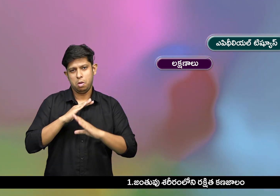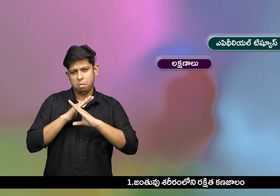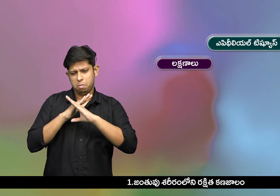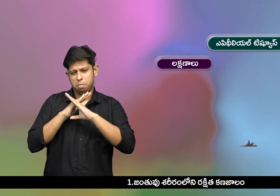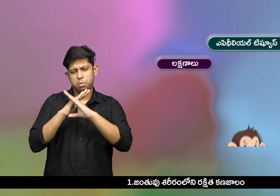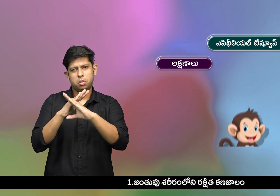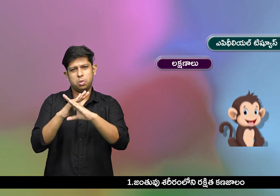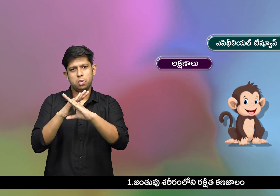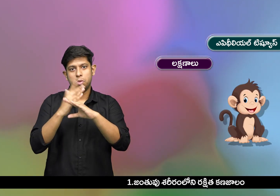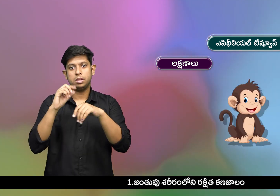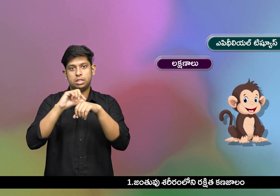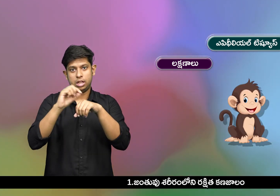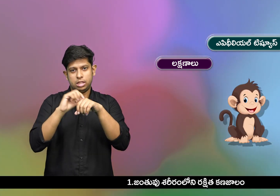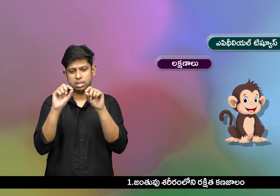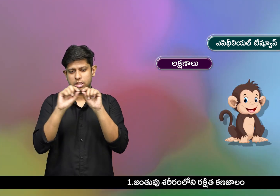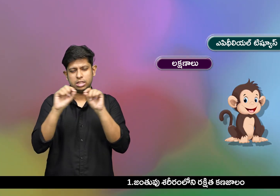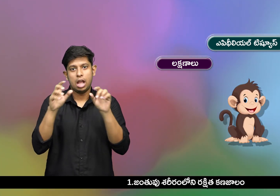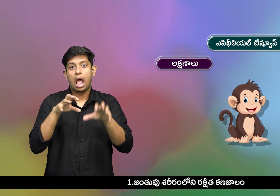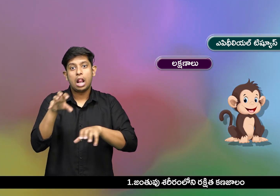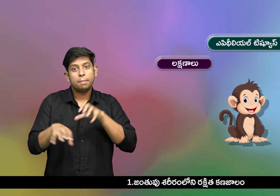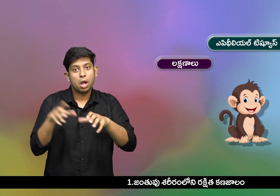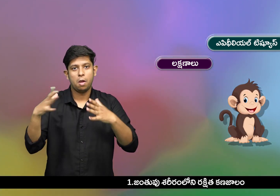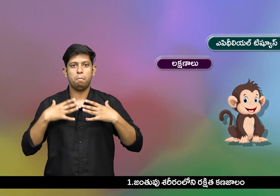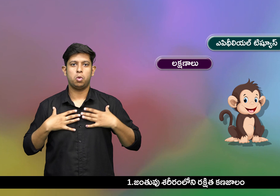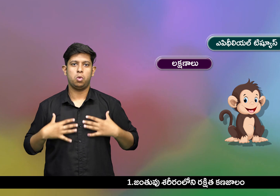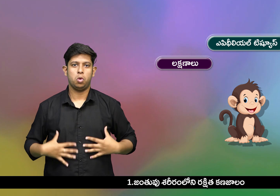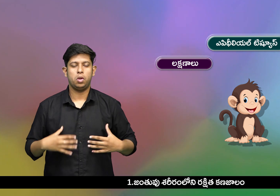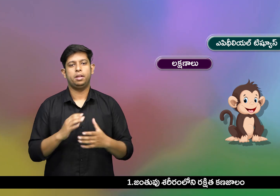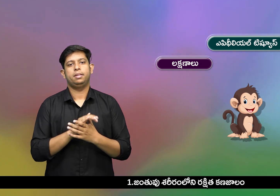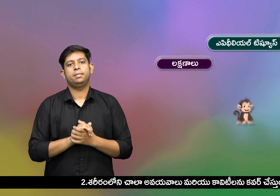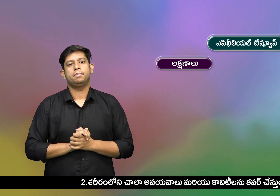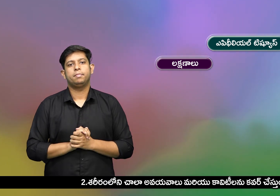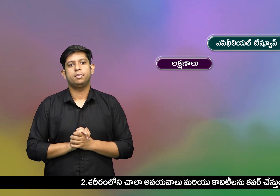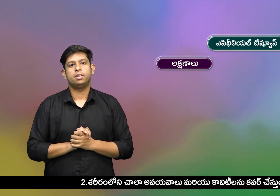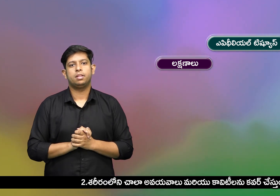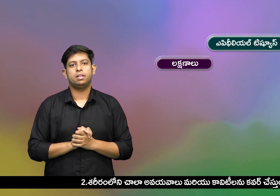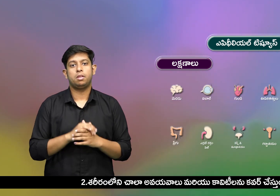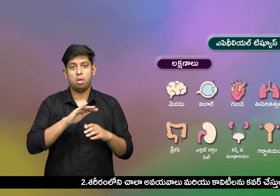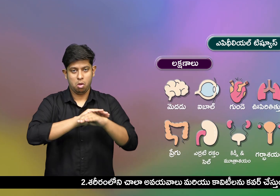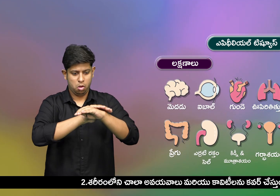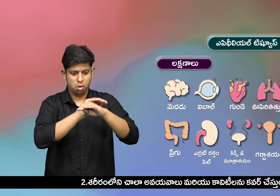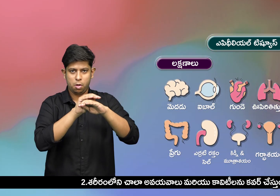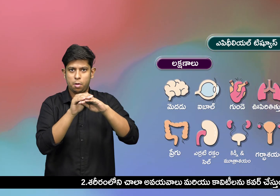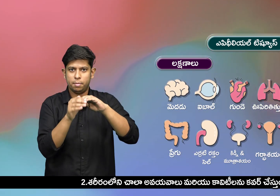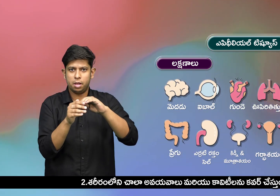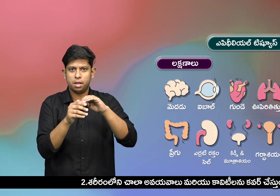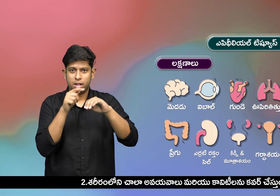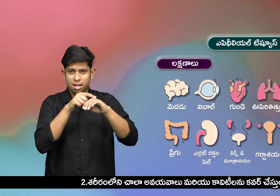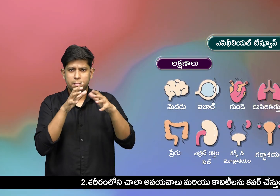1. జంతువు శరీరంలోని రక్షిత కణజాలం. 2. శరీరంలోని చాలా